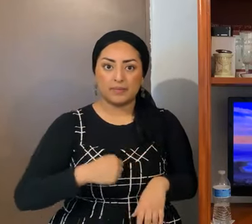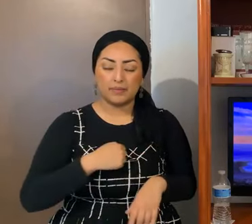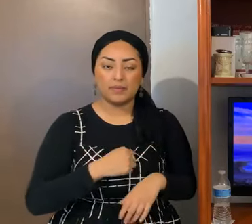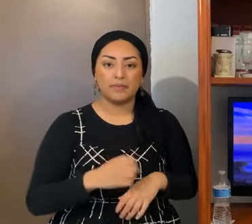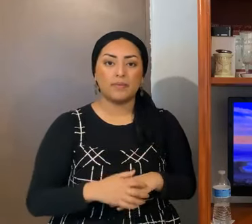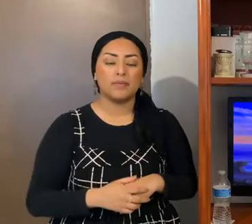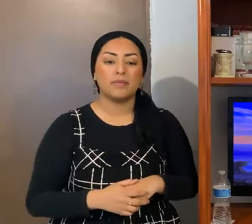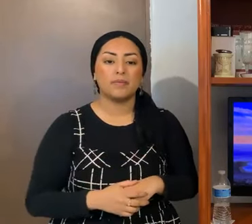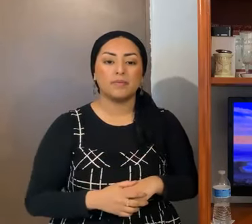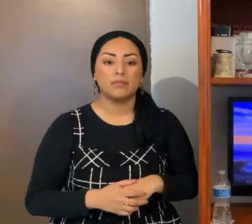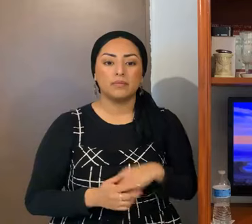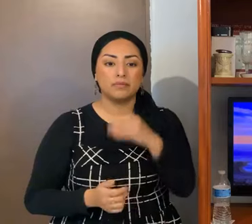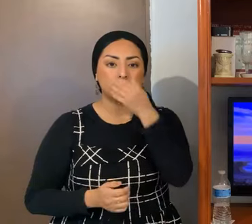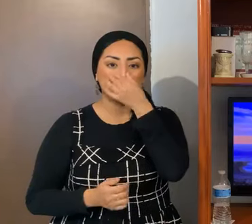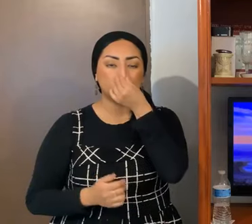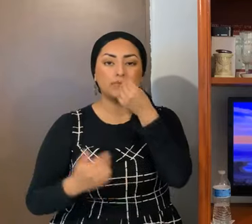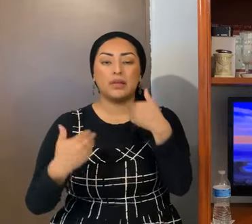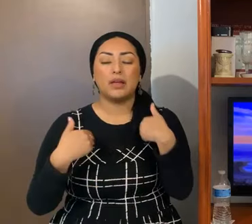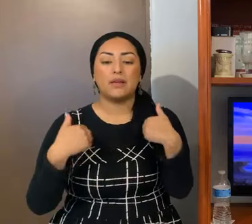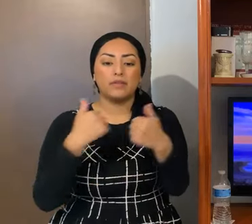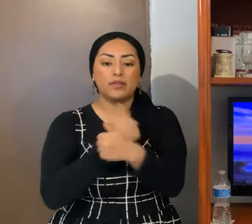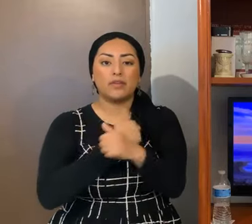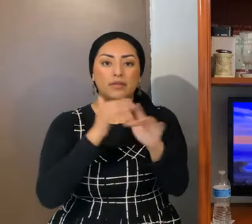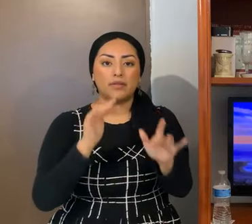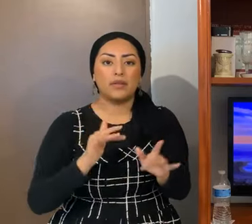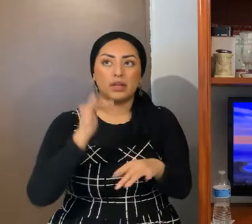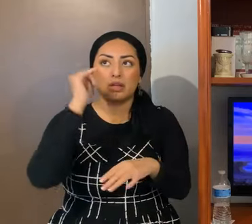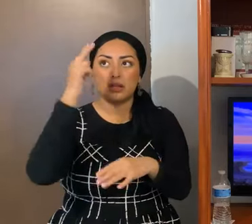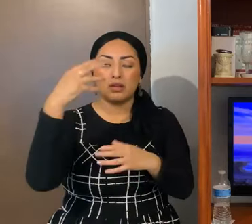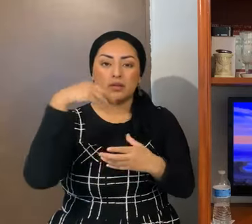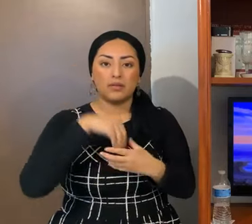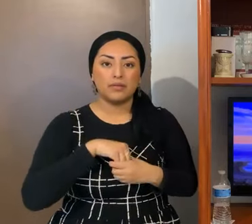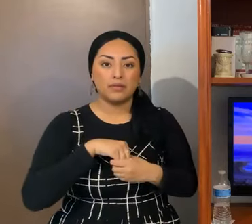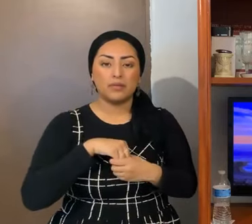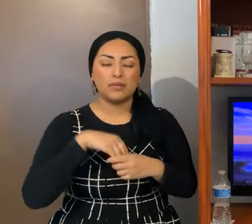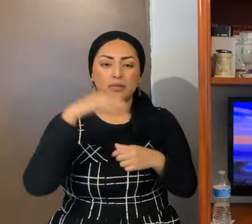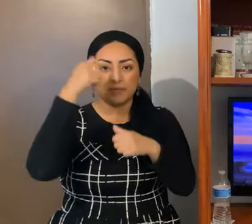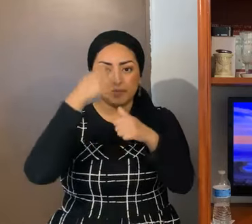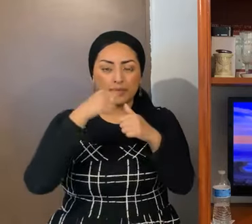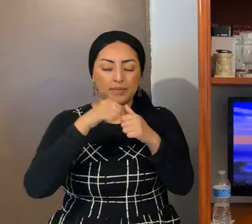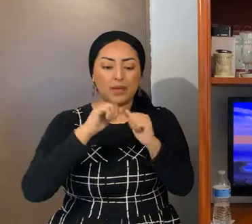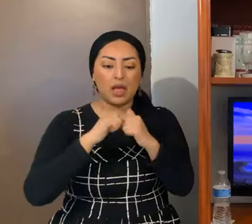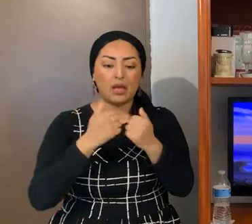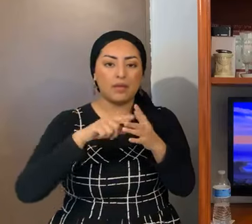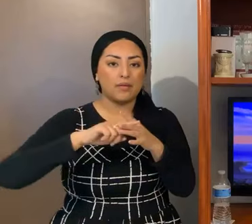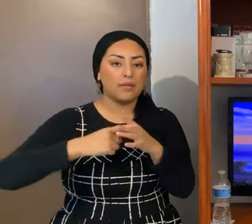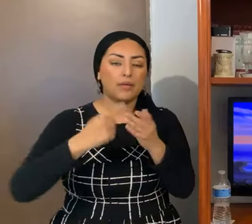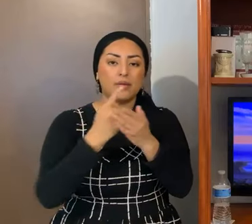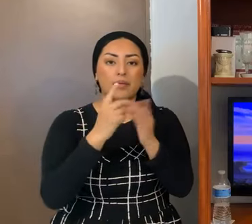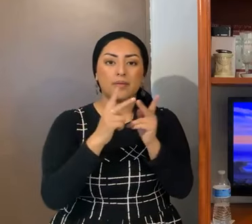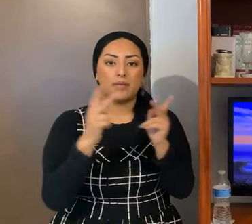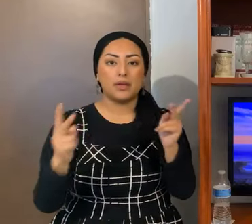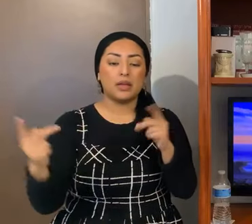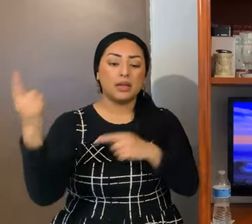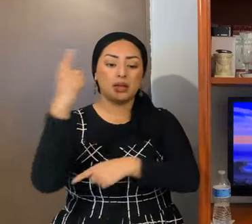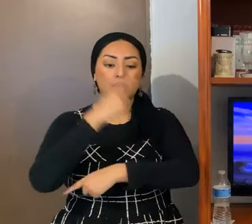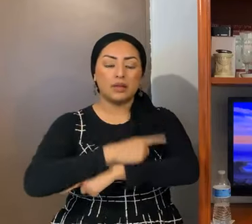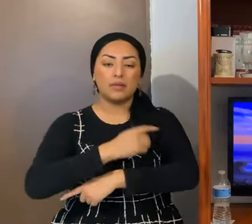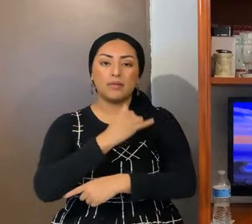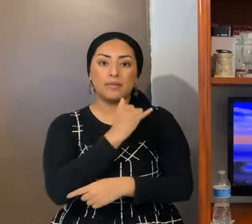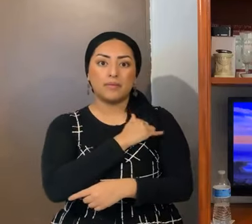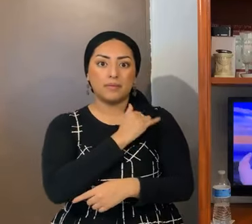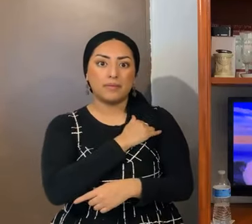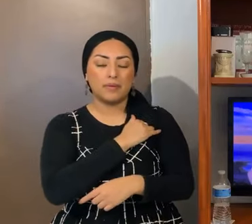juicio y de tener el amor y la compasión de Yahweh. Recordemos cómo inicia la parashá, Yom Kippur,